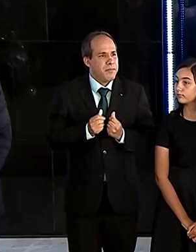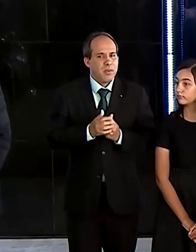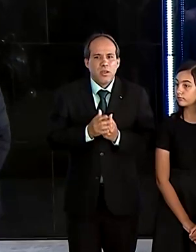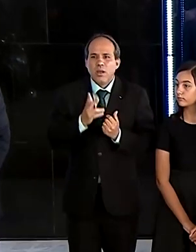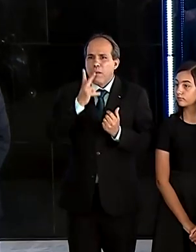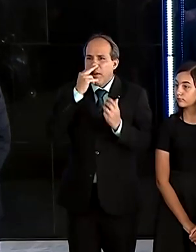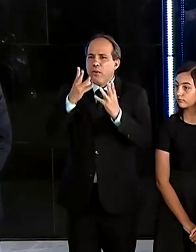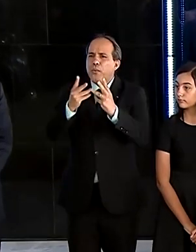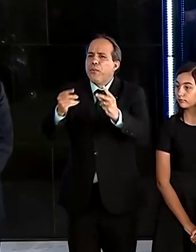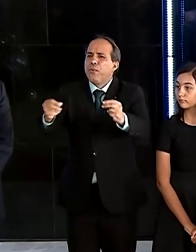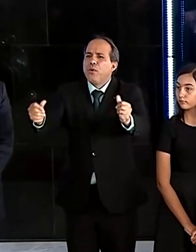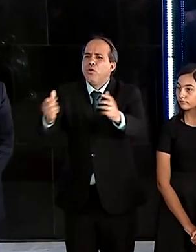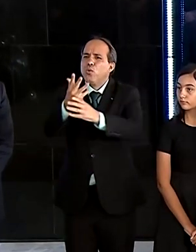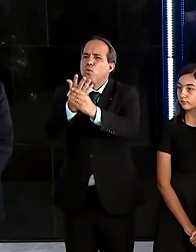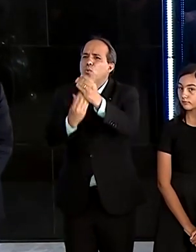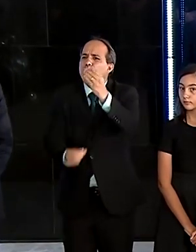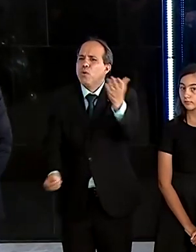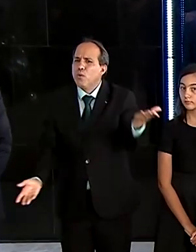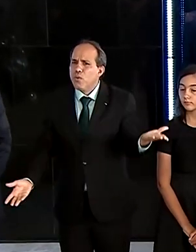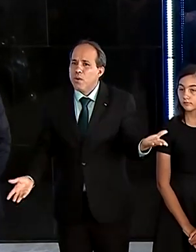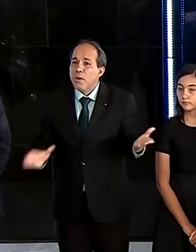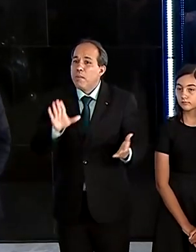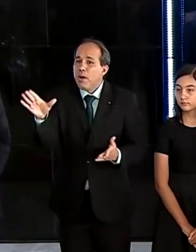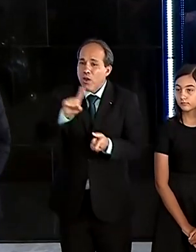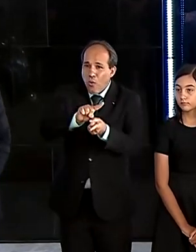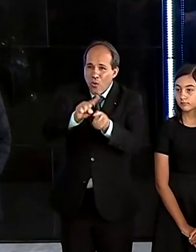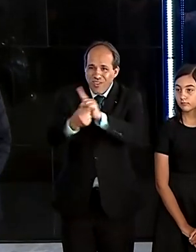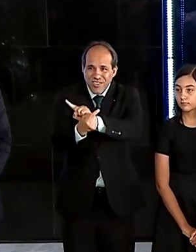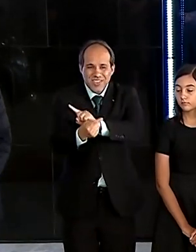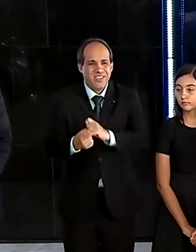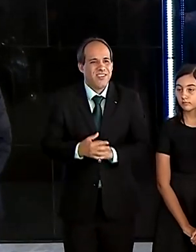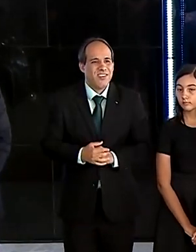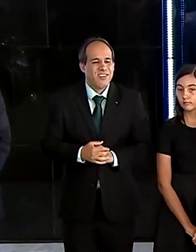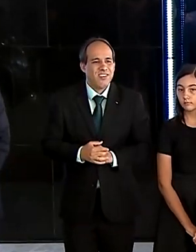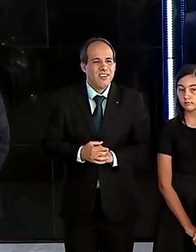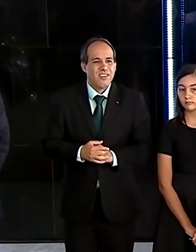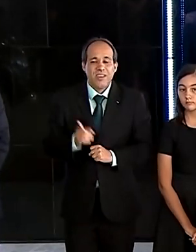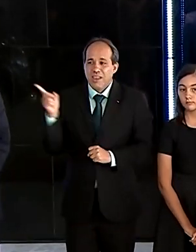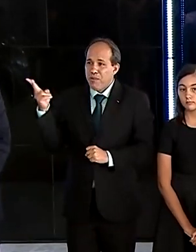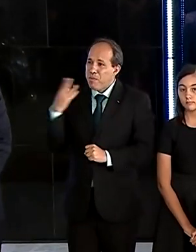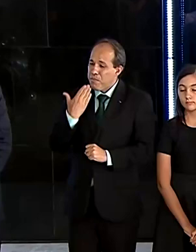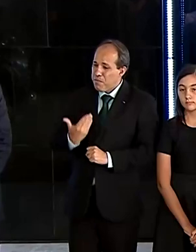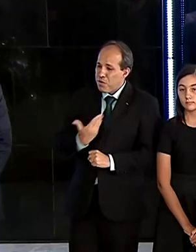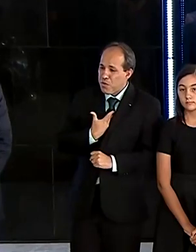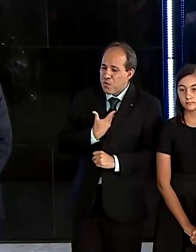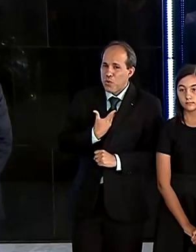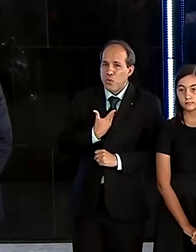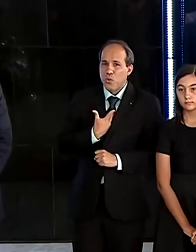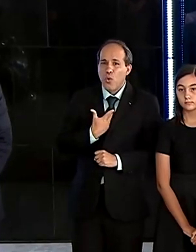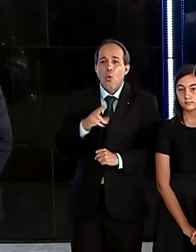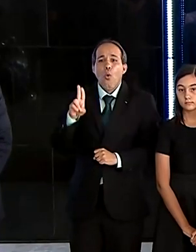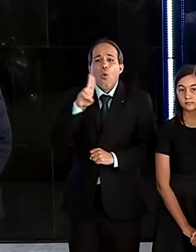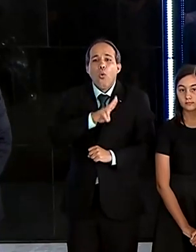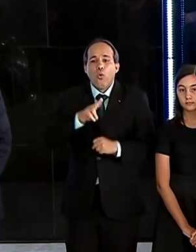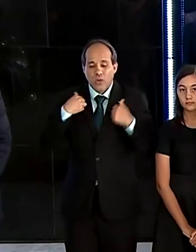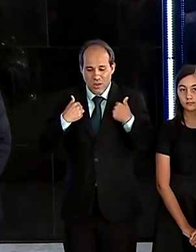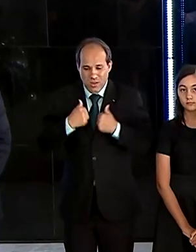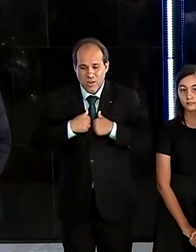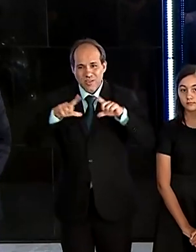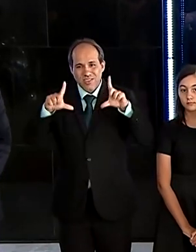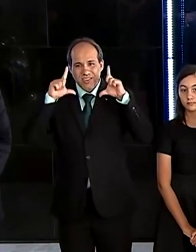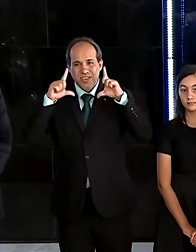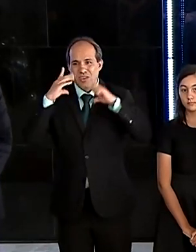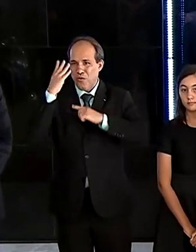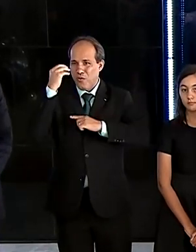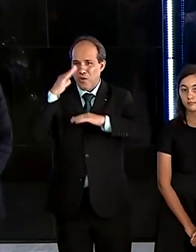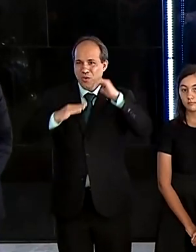está em extinção, né? E muito pelo contrário, ele pediu para mim apenas usar minha fotografia